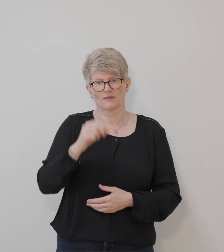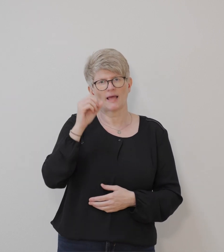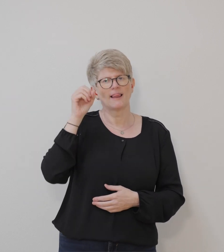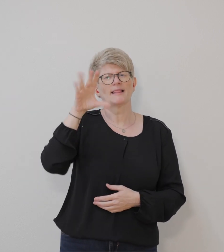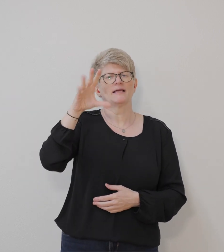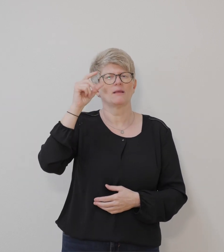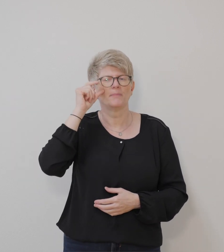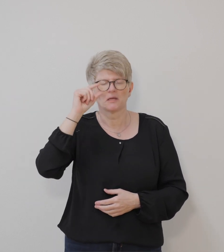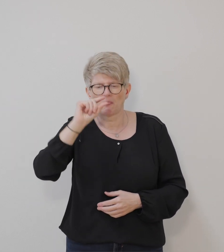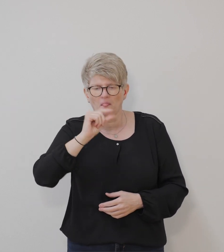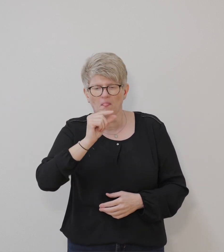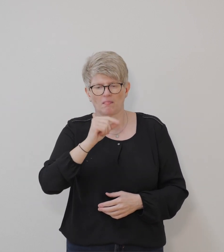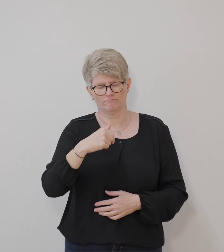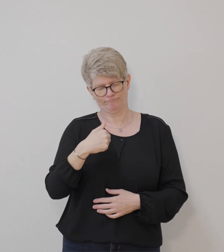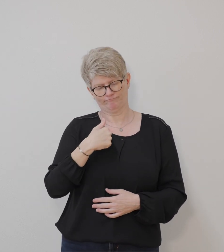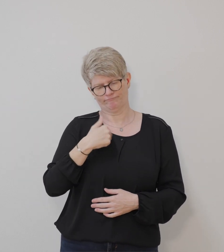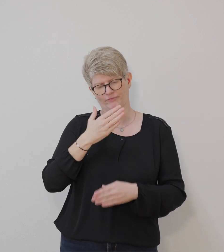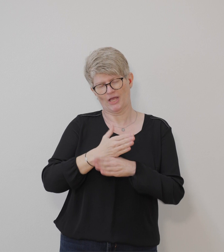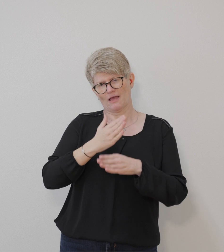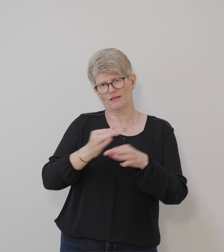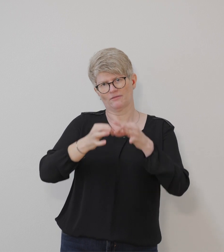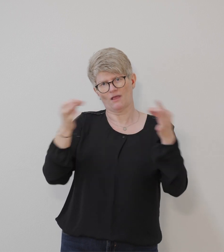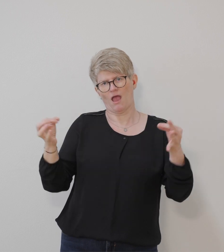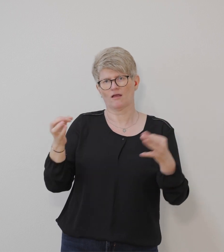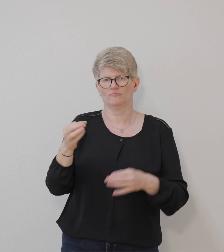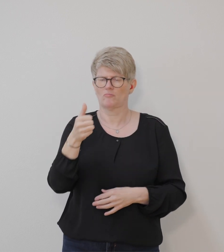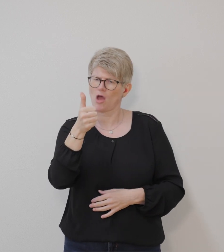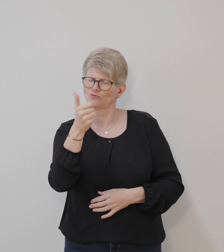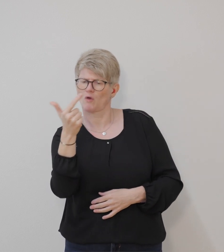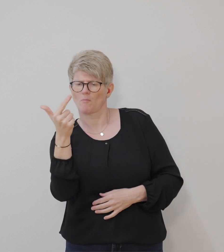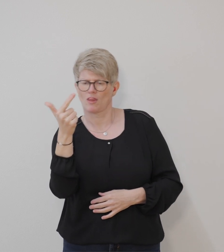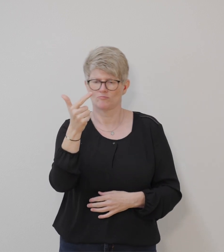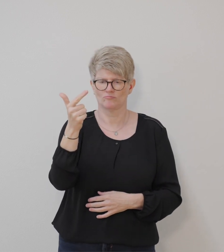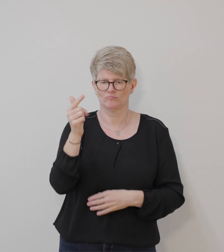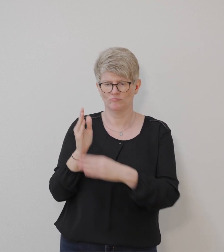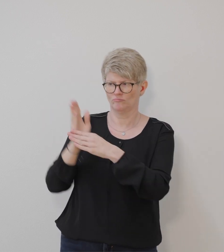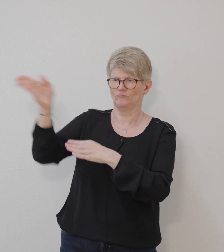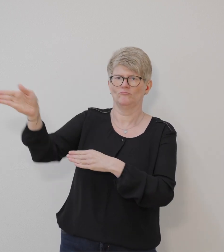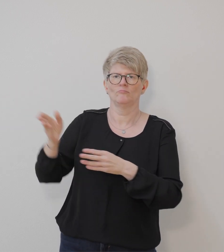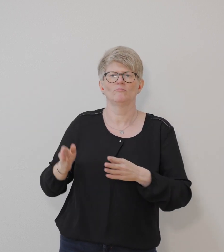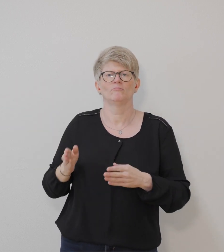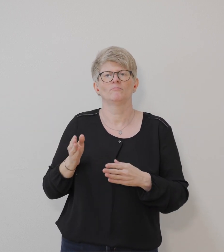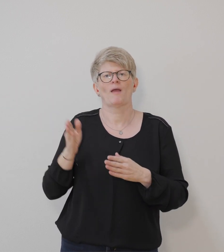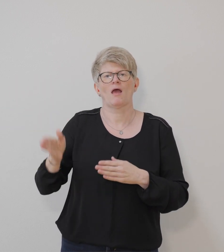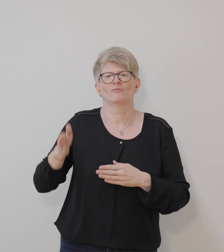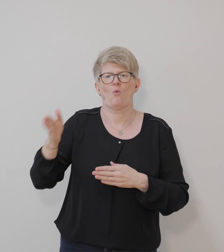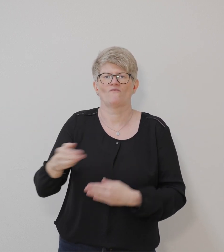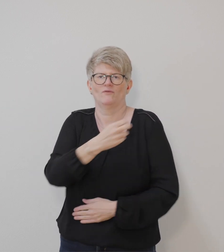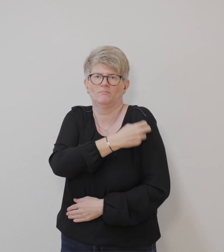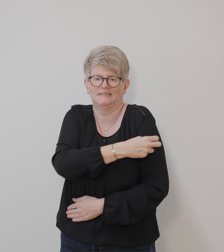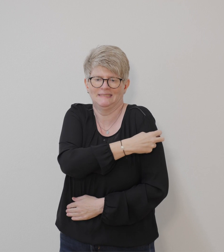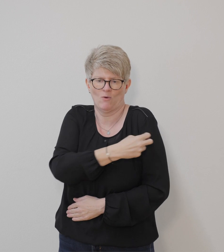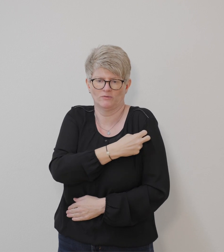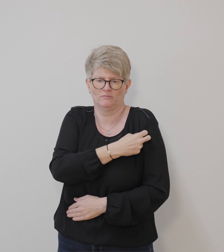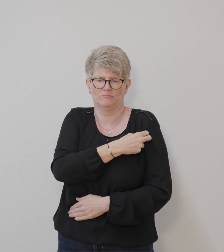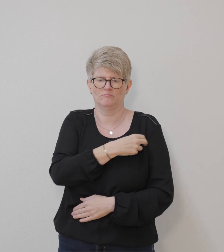wenig ausruhen. Zur Ruhe kommen. Ruhe. Und sonst gar nichts mehr.